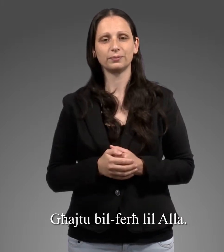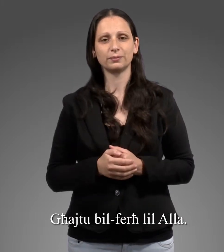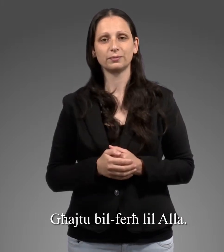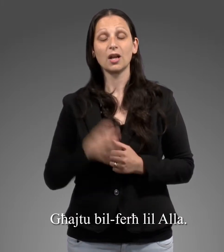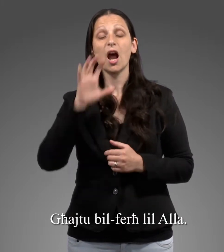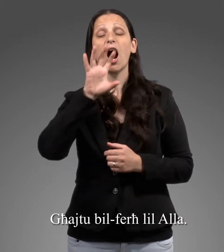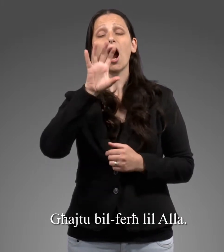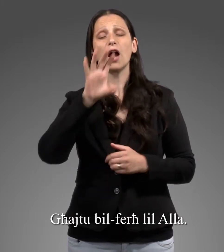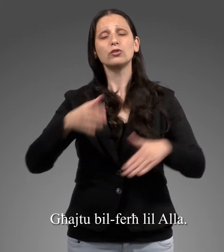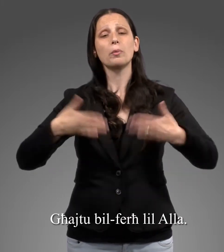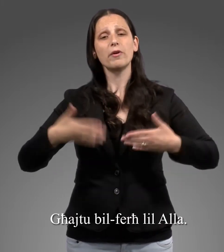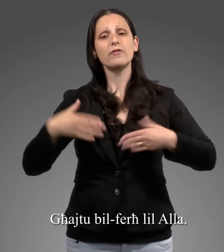Għajtu bil-ferħ lill-Alla.